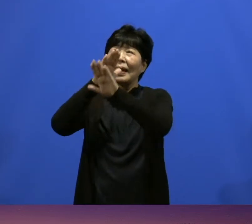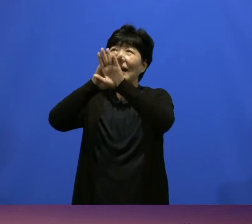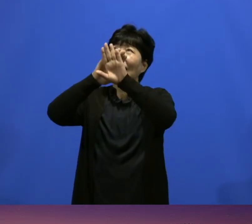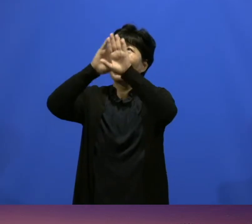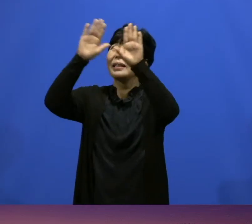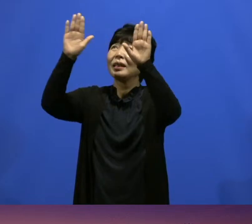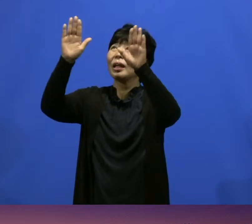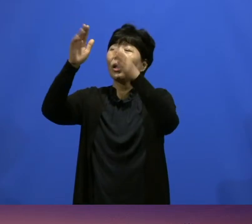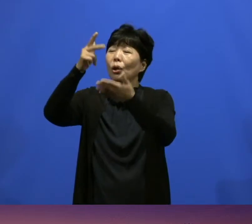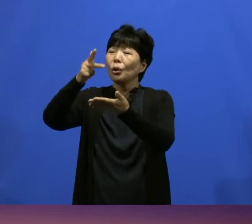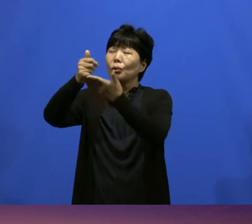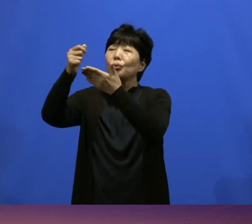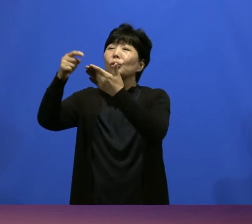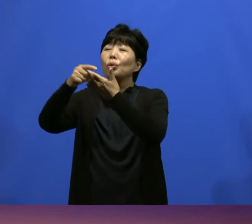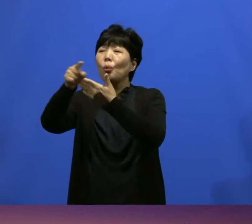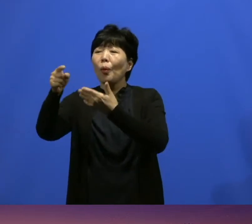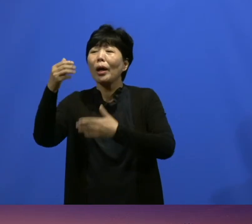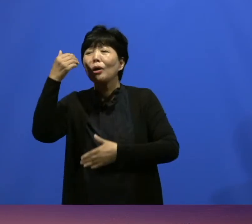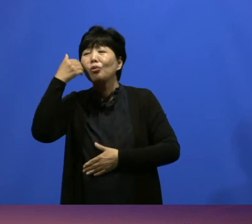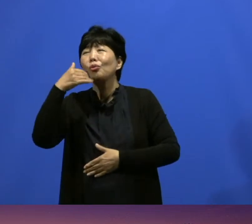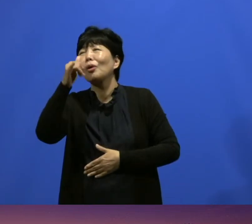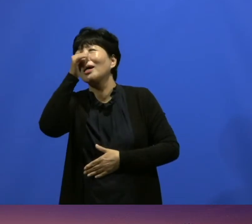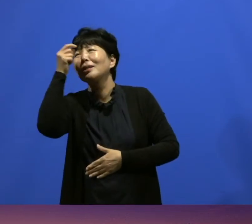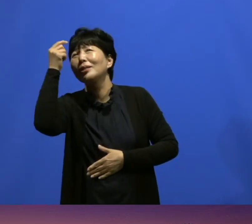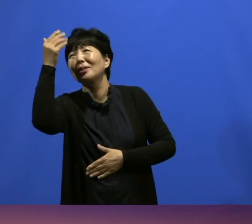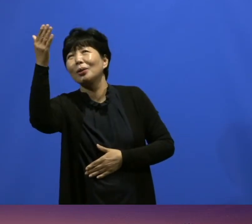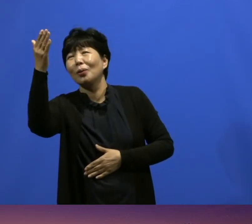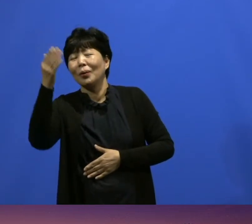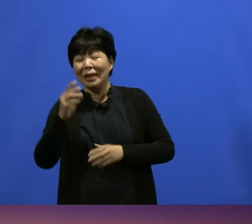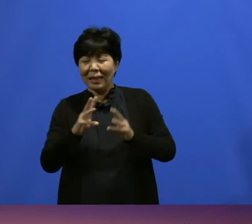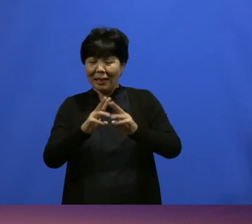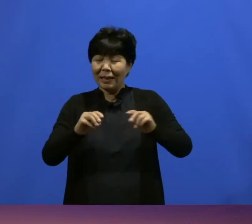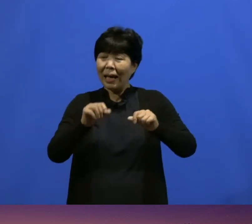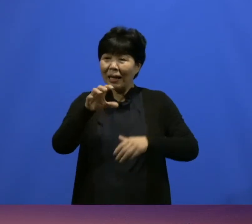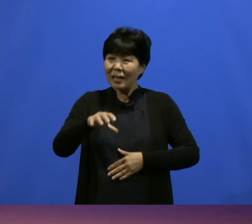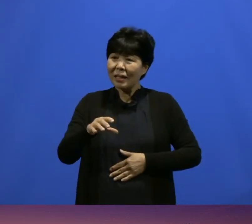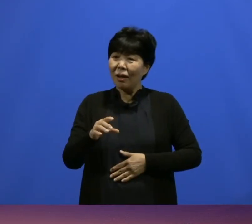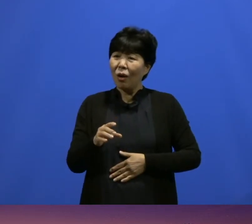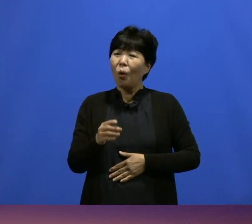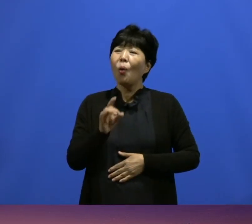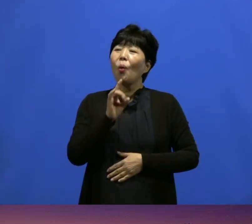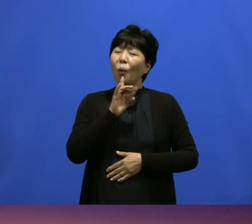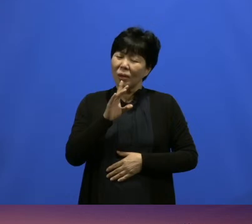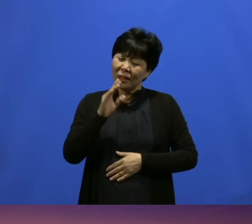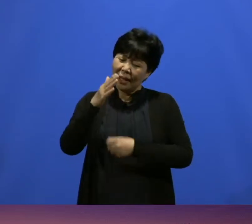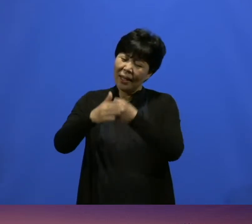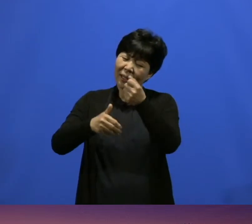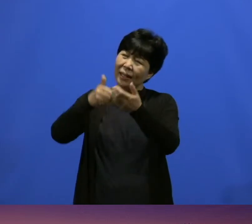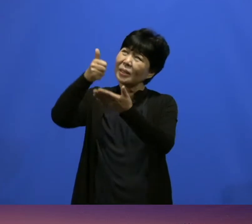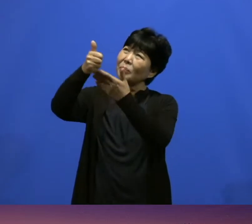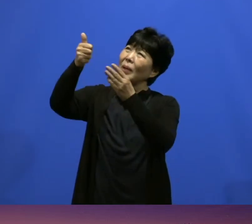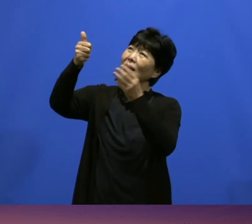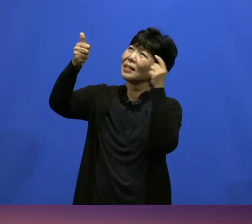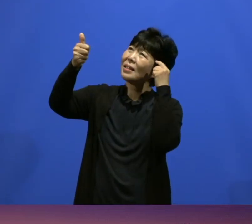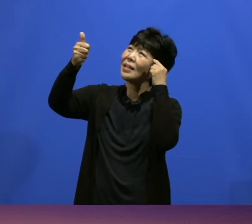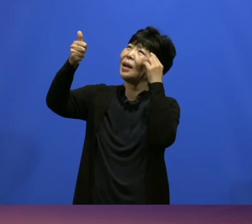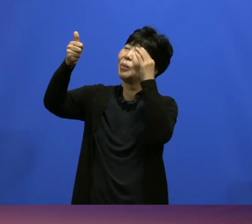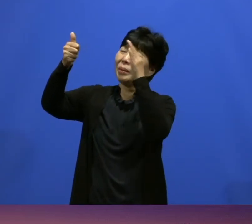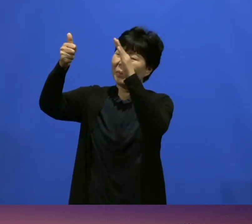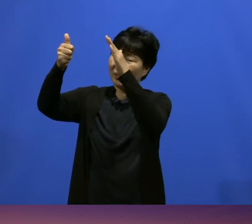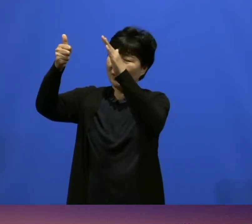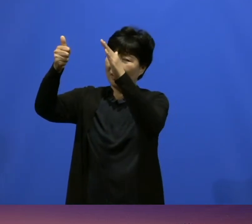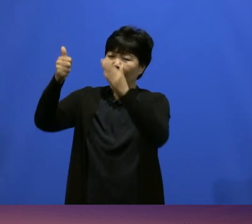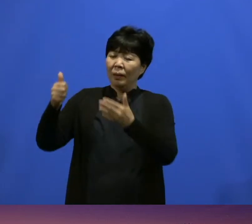누가 되겠어요? 땅에서는 사모할 자가 주밖에 없습니다. 내 육체와 마음은 쇠약하지만 여호와가